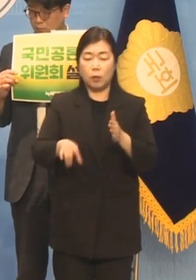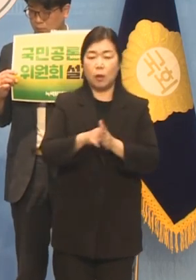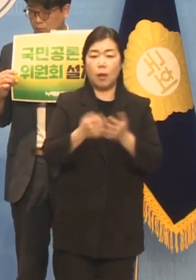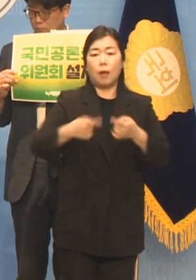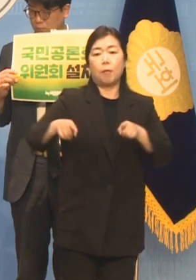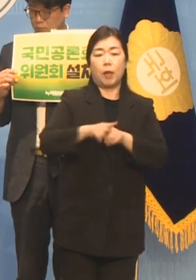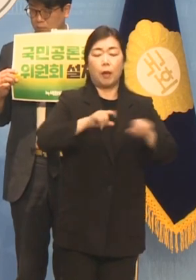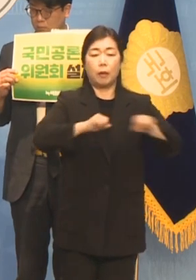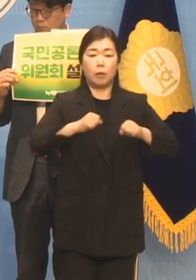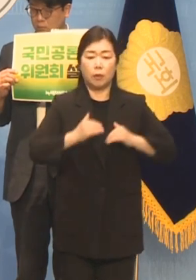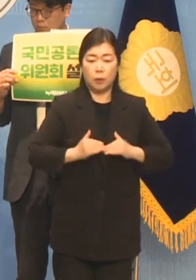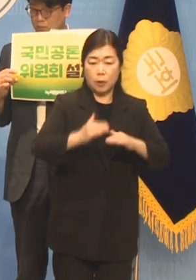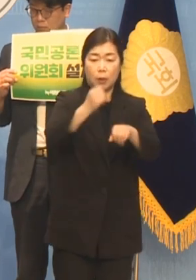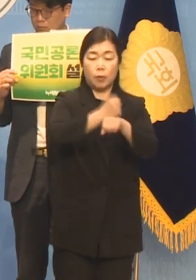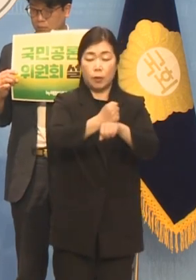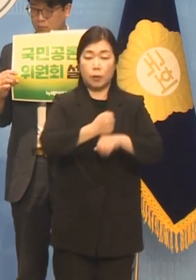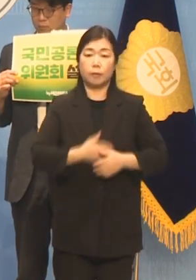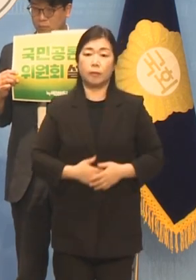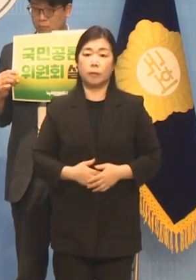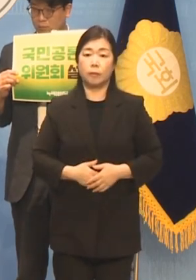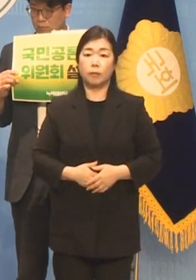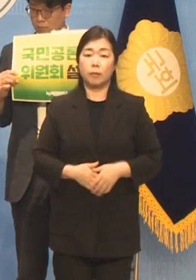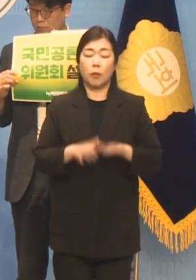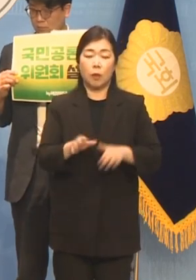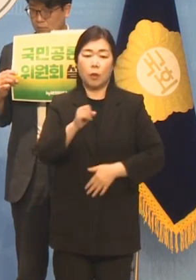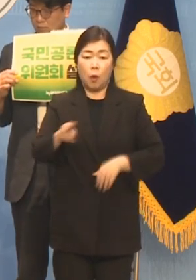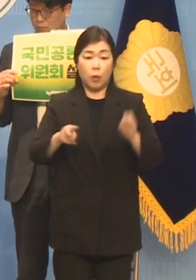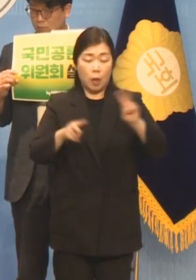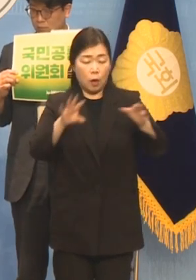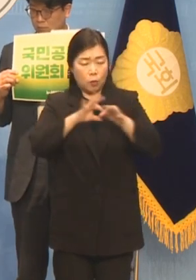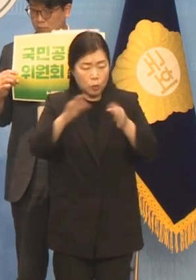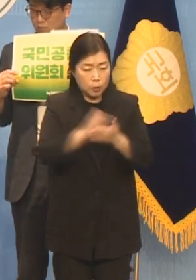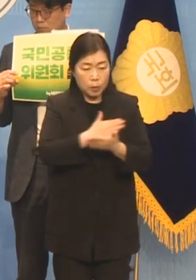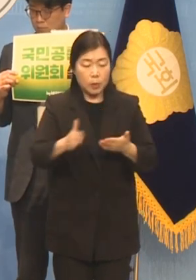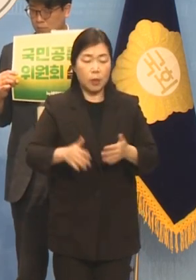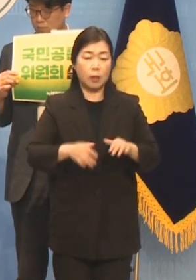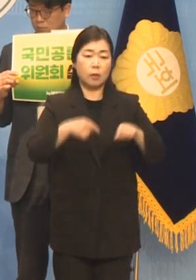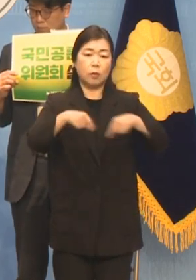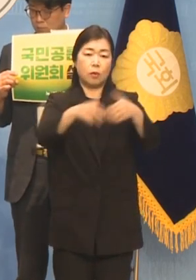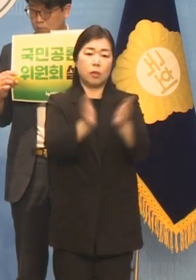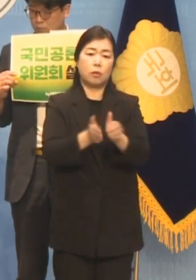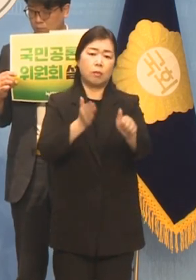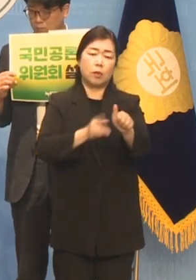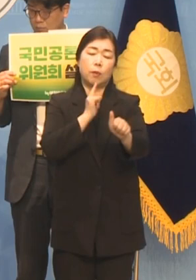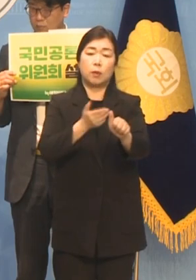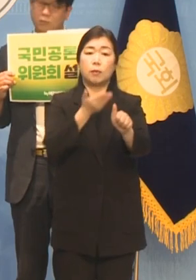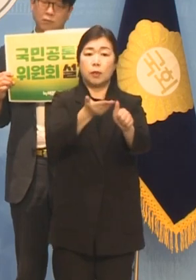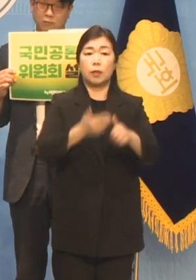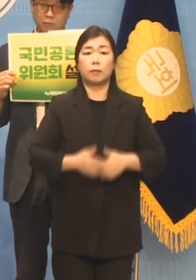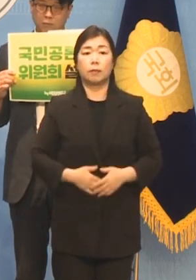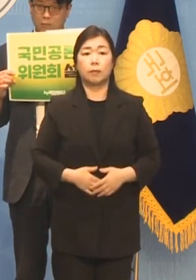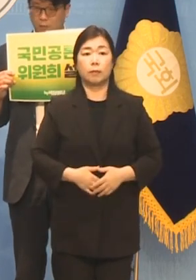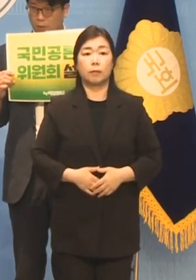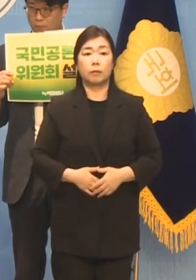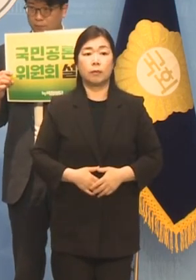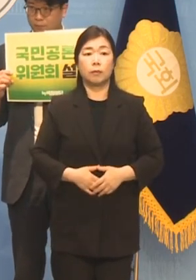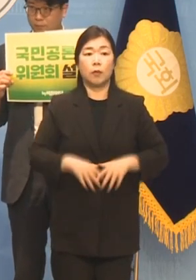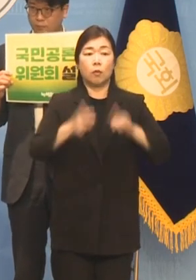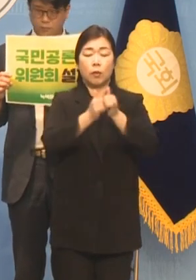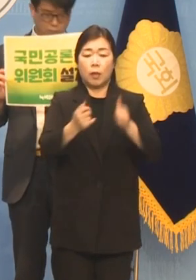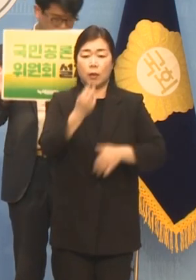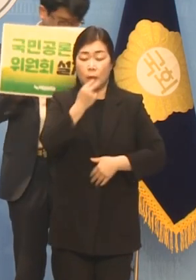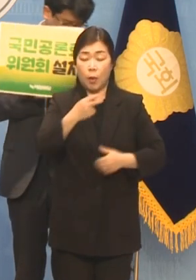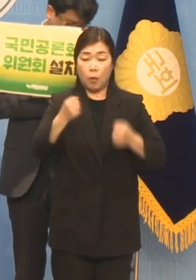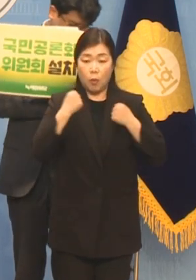것입니다. 끝으로 여야 구분 없이 정치권에게도 제안드립니다. 국민의 생명과